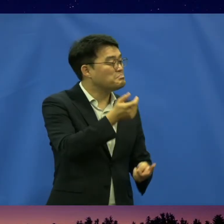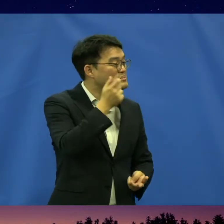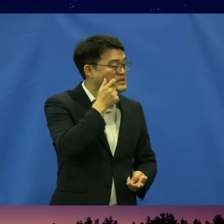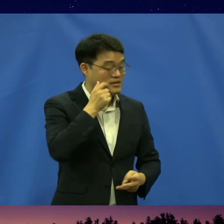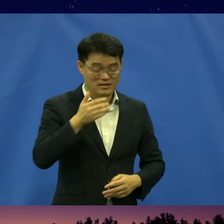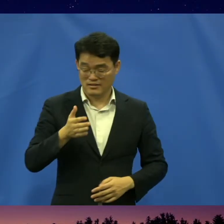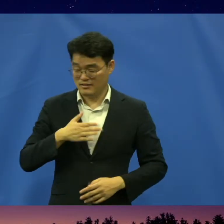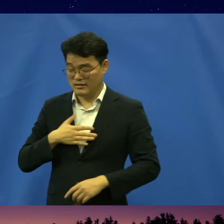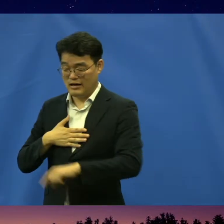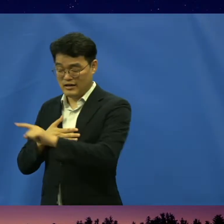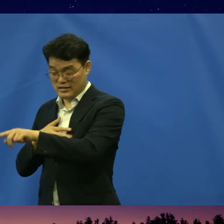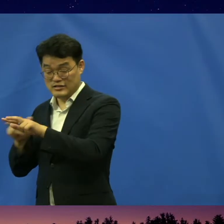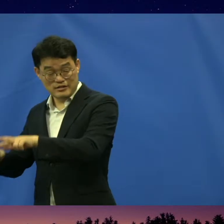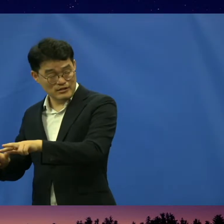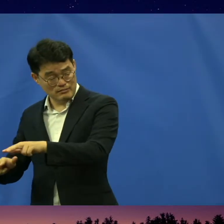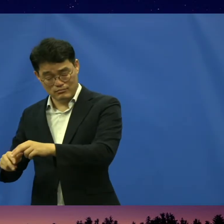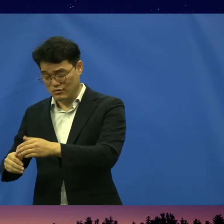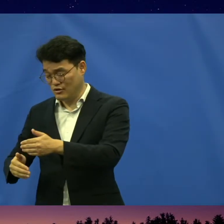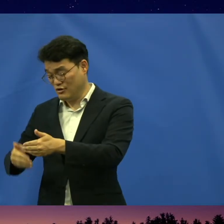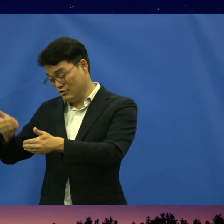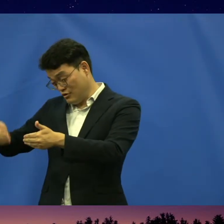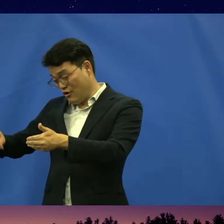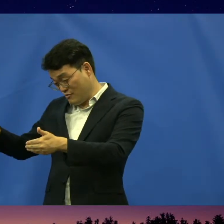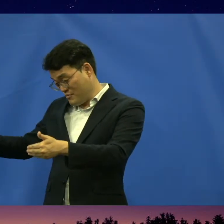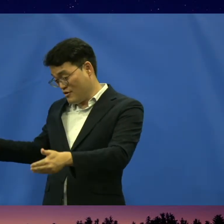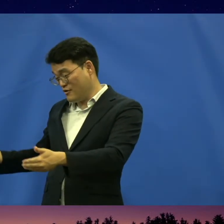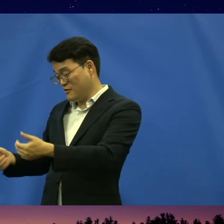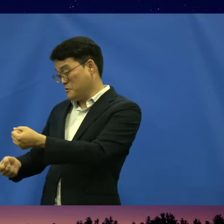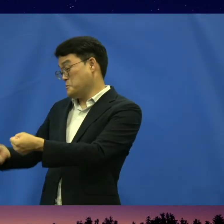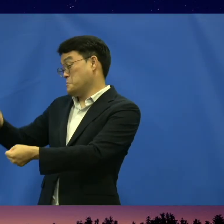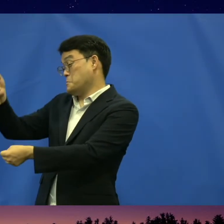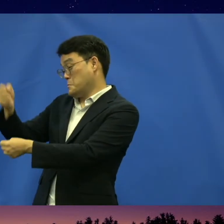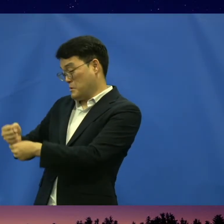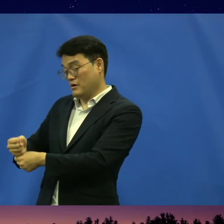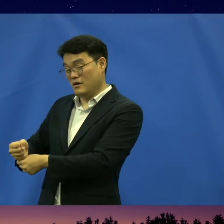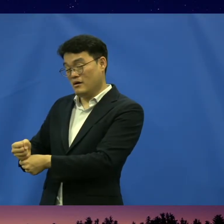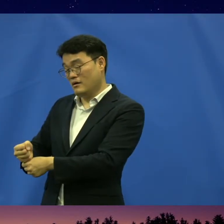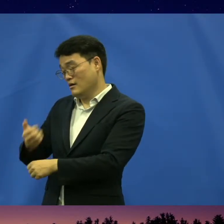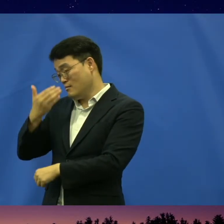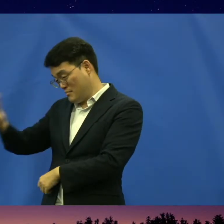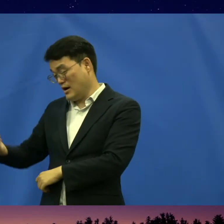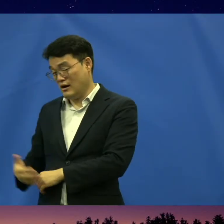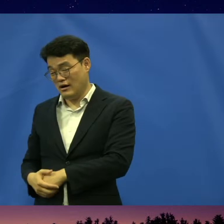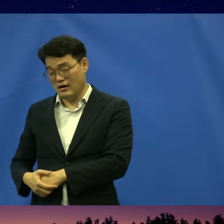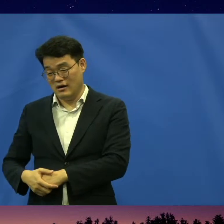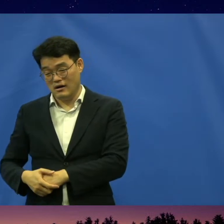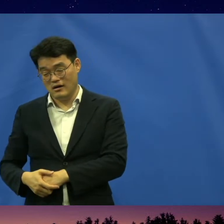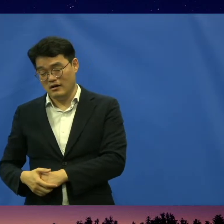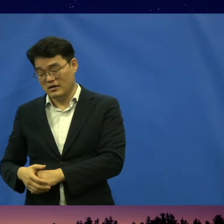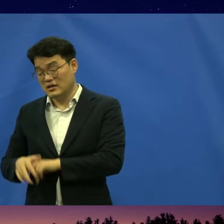역사를 떠나, 이 일을 떠나 정지하게 하고 너에게로 내려가겠느냐.